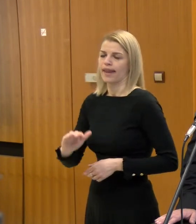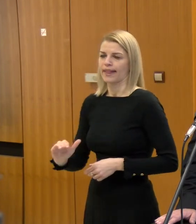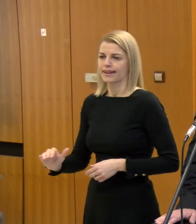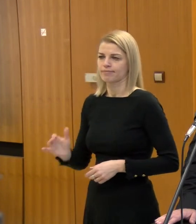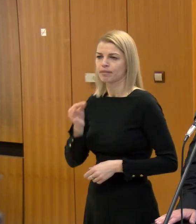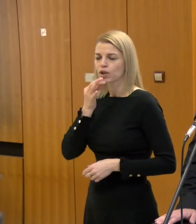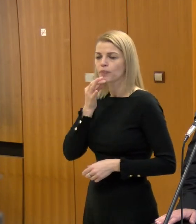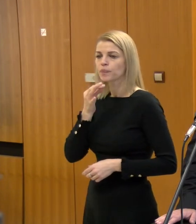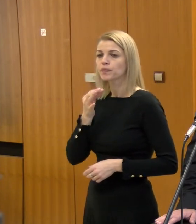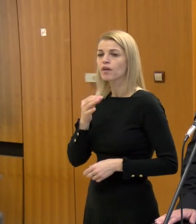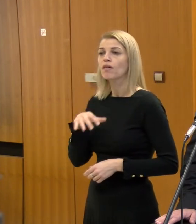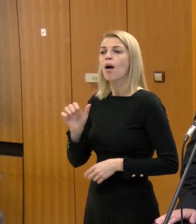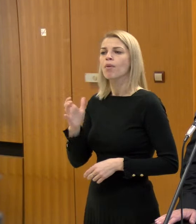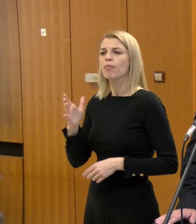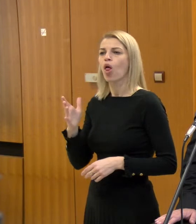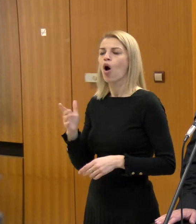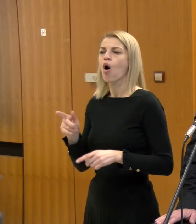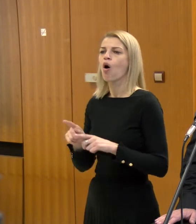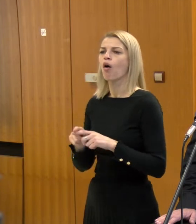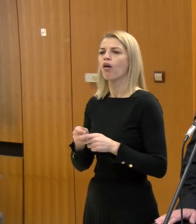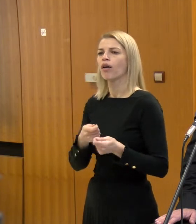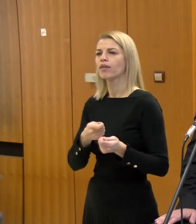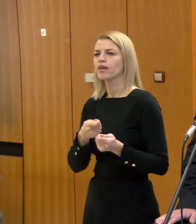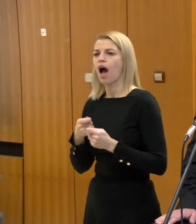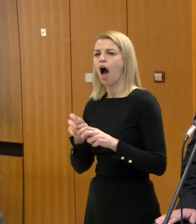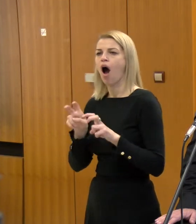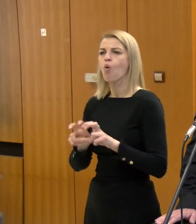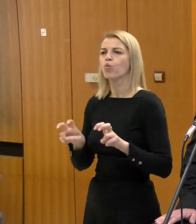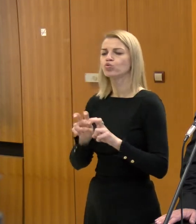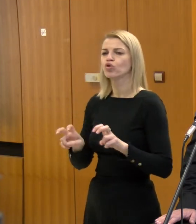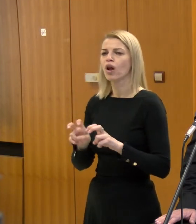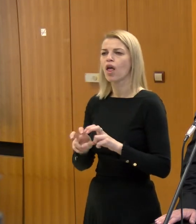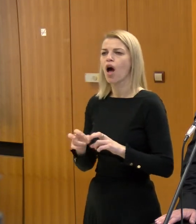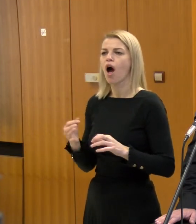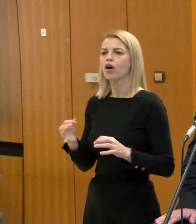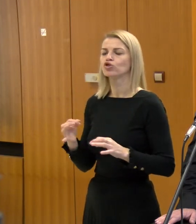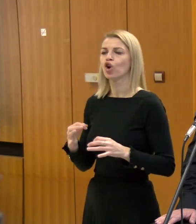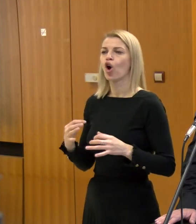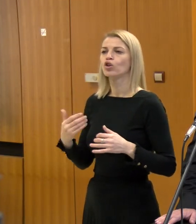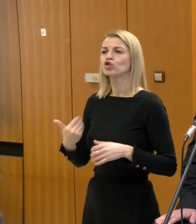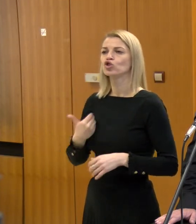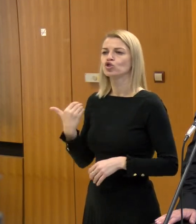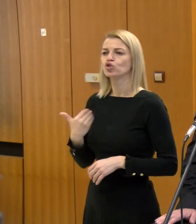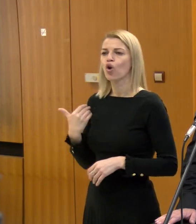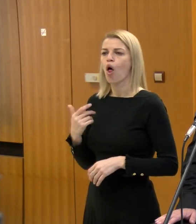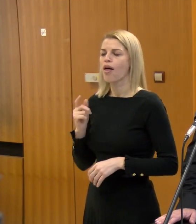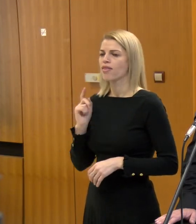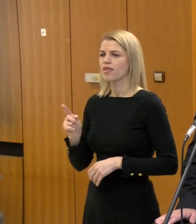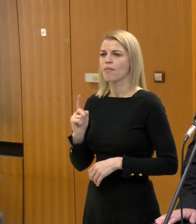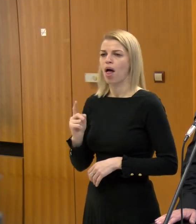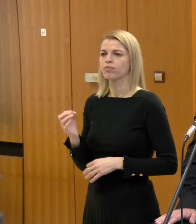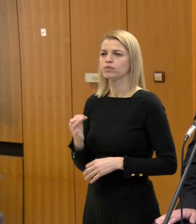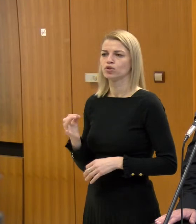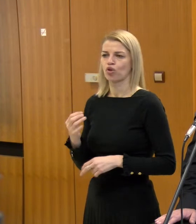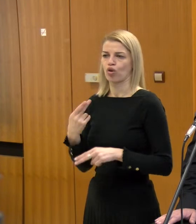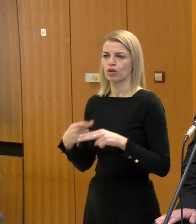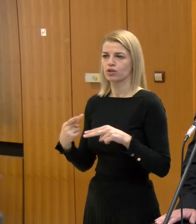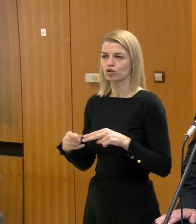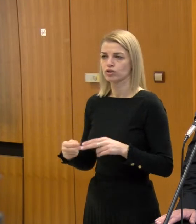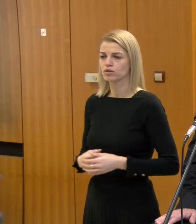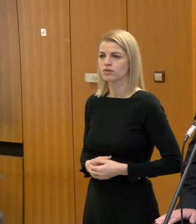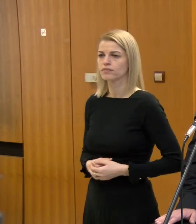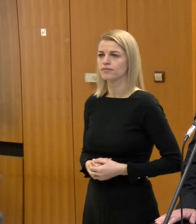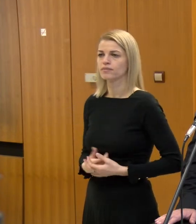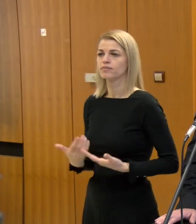deti, aby neboli zaťahovaní učitelia do niečoho, do čoho sa škola naozaj nemá čo montovať.